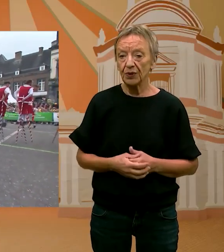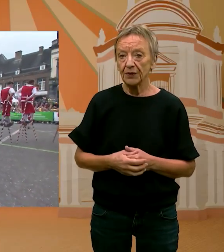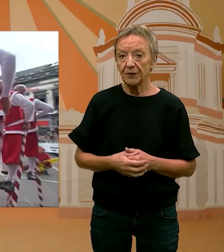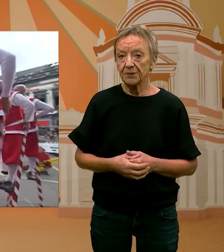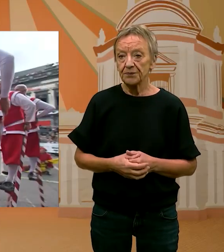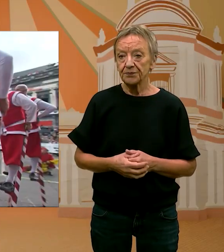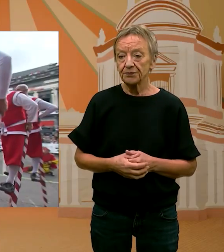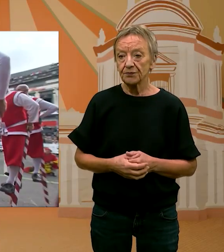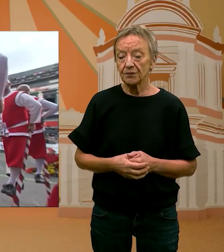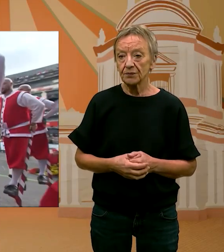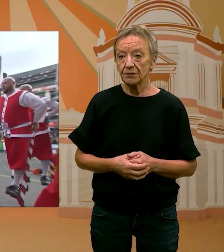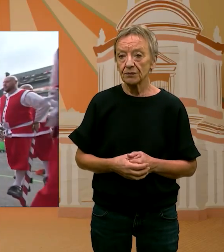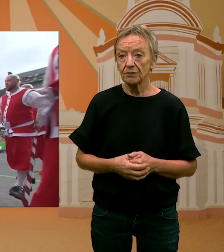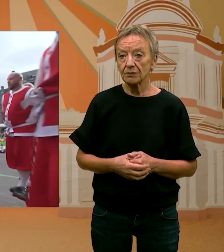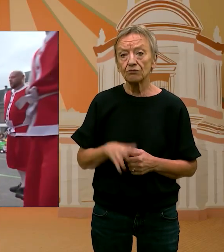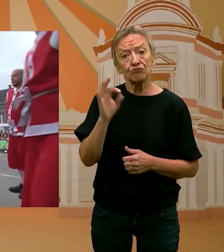a gagné aussi déjà une échasse